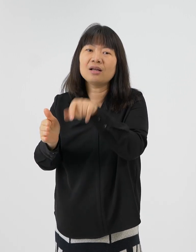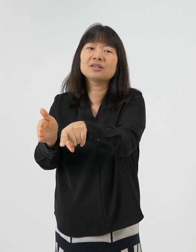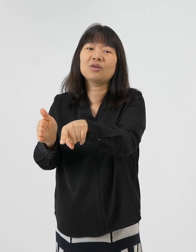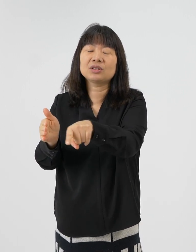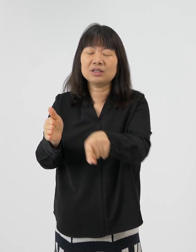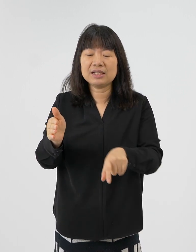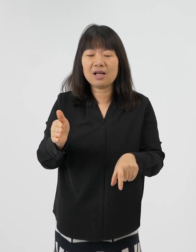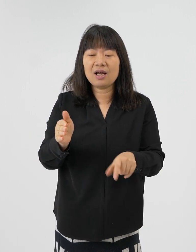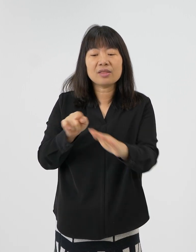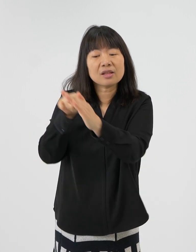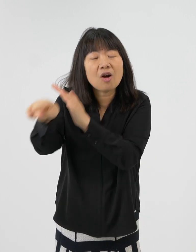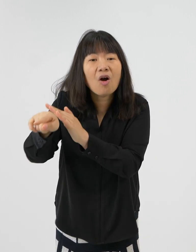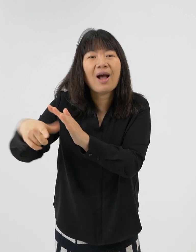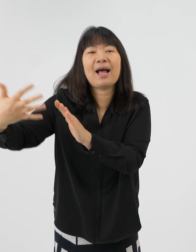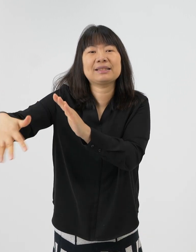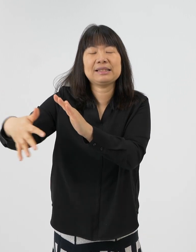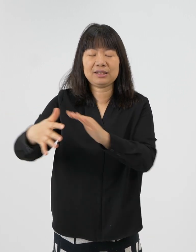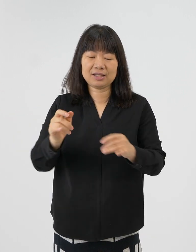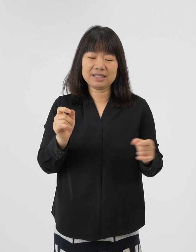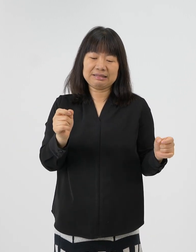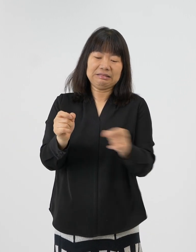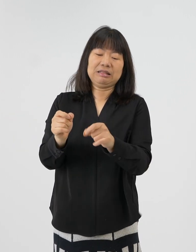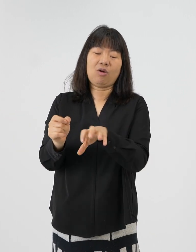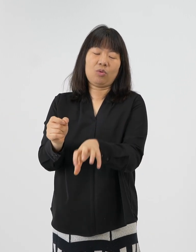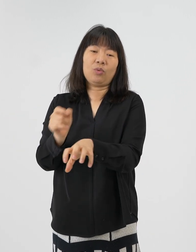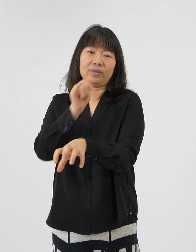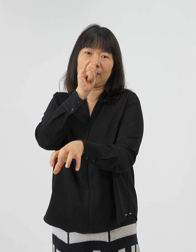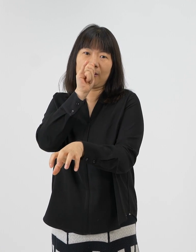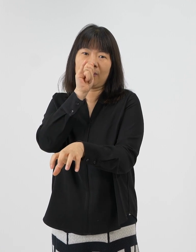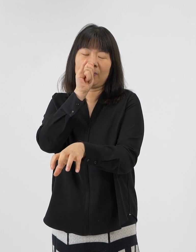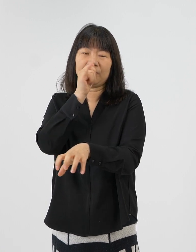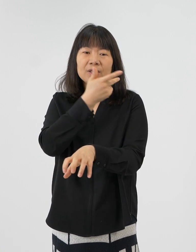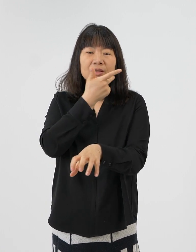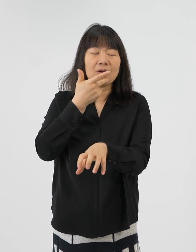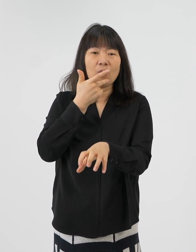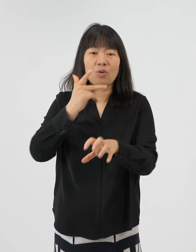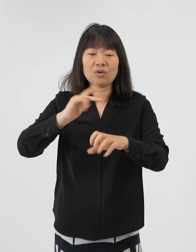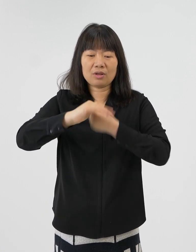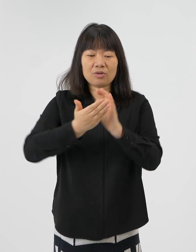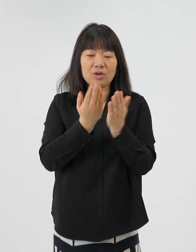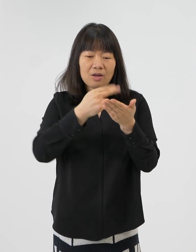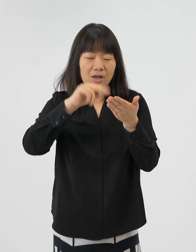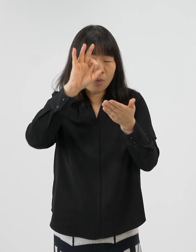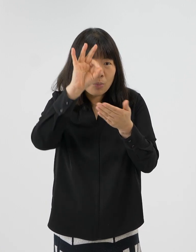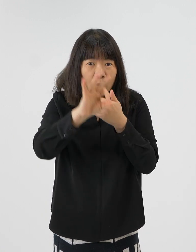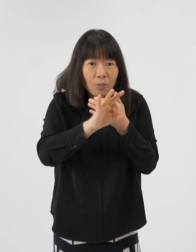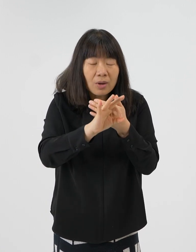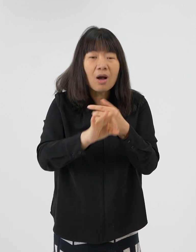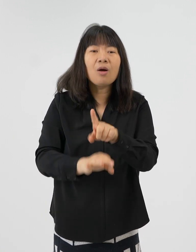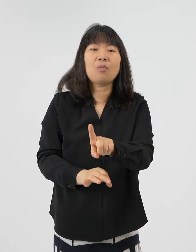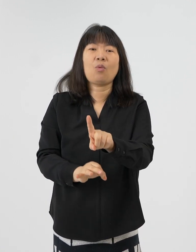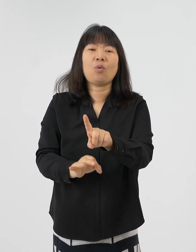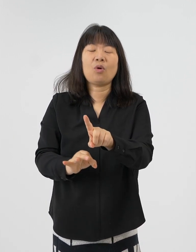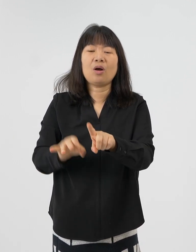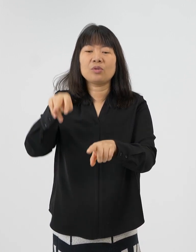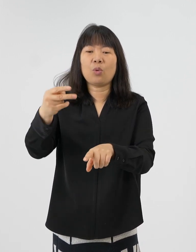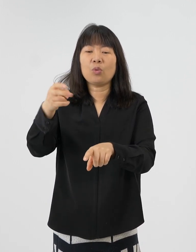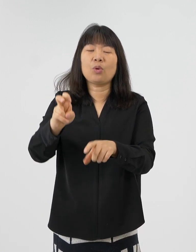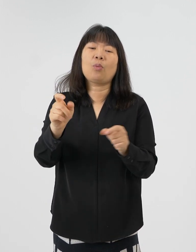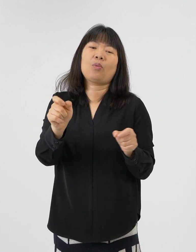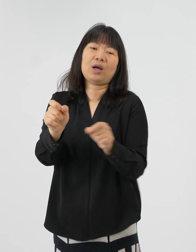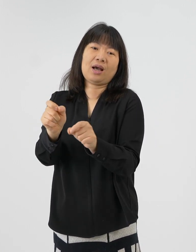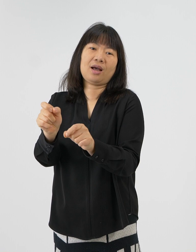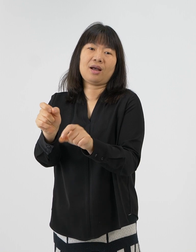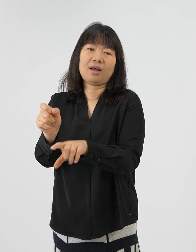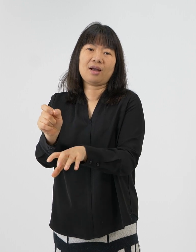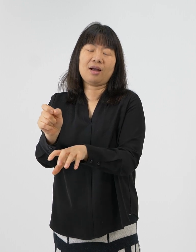갔다는 얘기죠. 이 영어 성경을 찾아보니까 near 소돔 이렇게 돼 있어요. 왜 그랬을까요? 거기